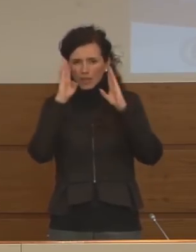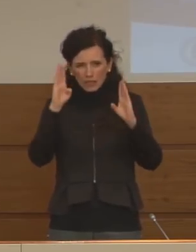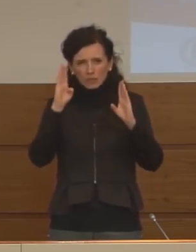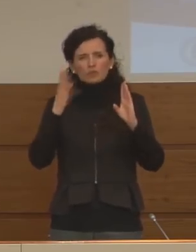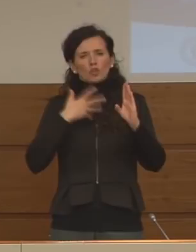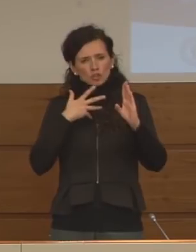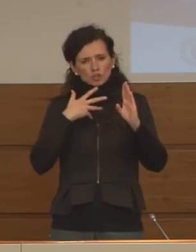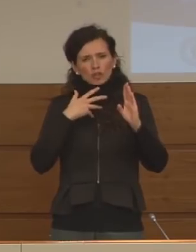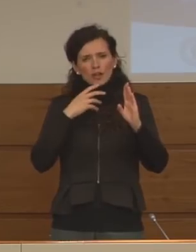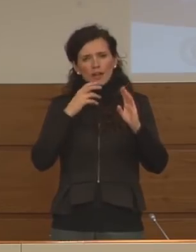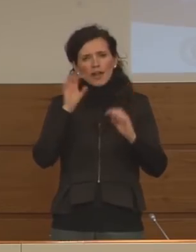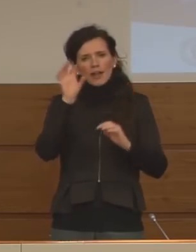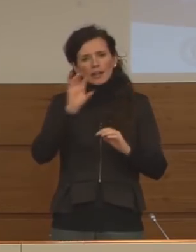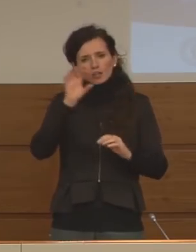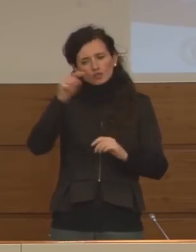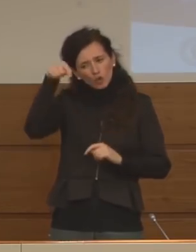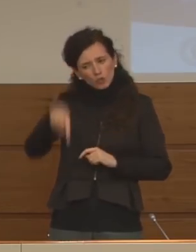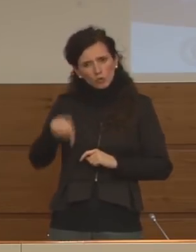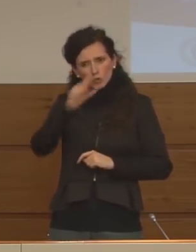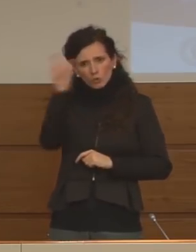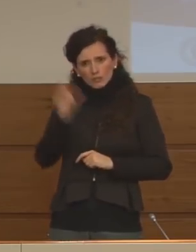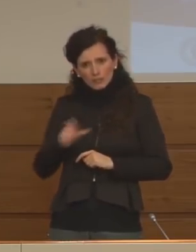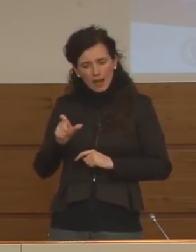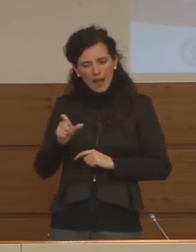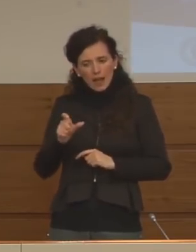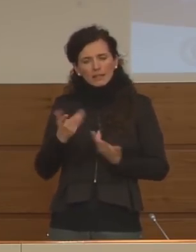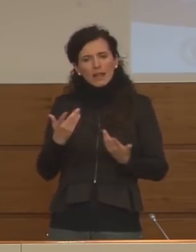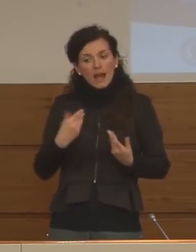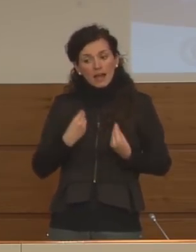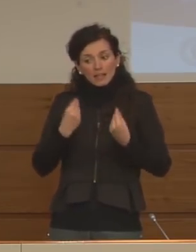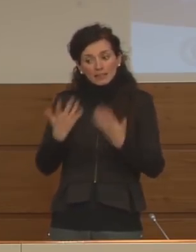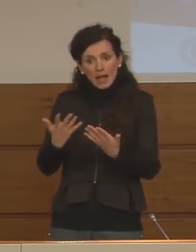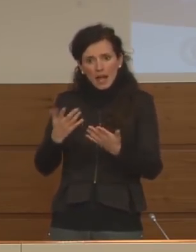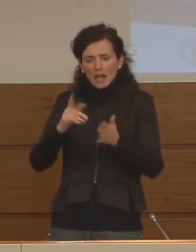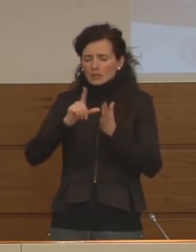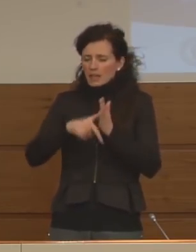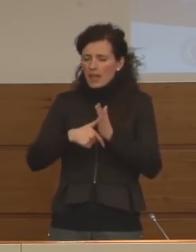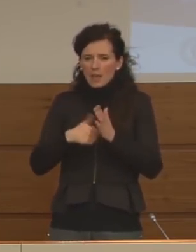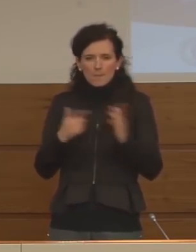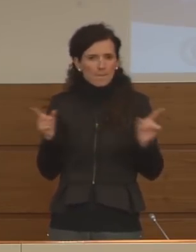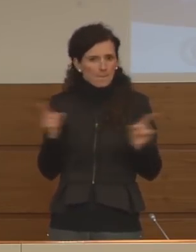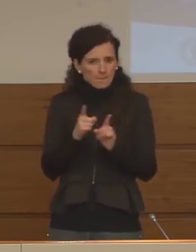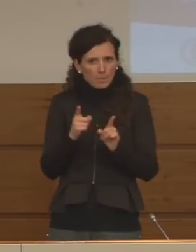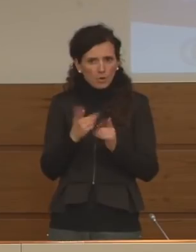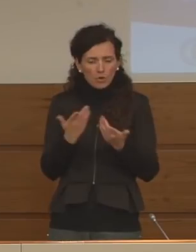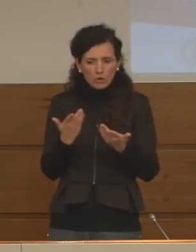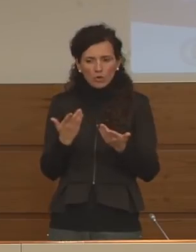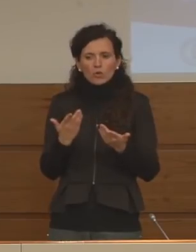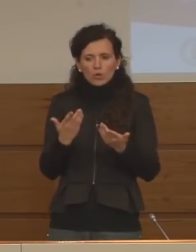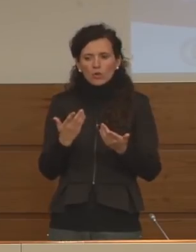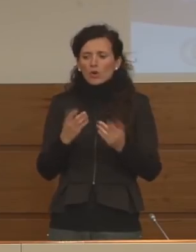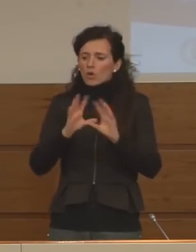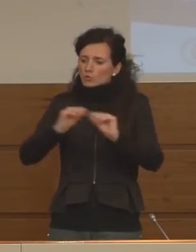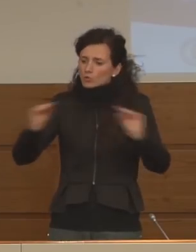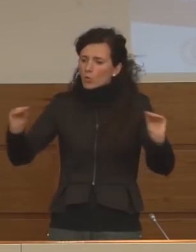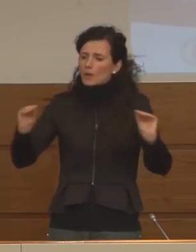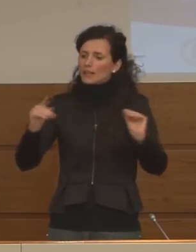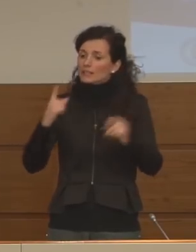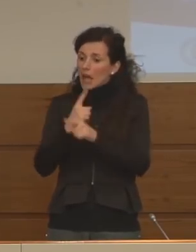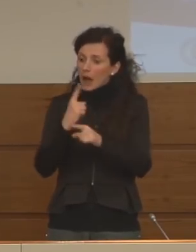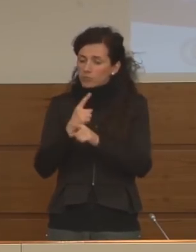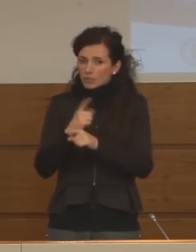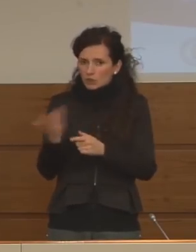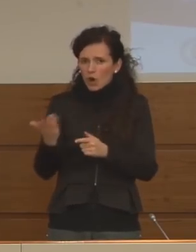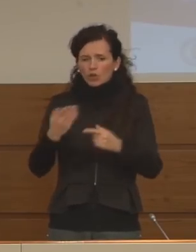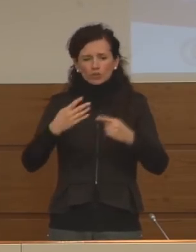senso di dotarle prima possibile della delle attrezzature me